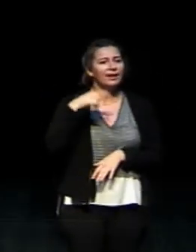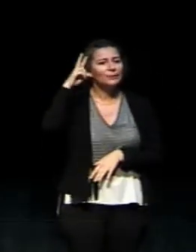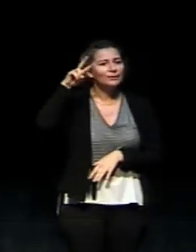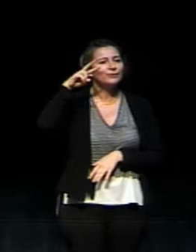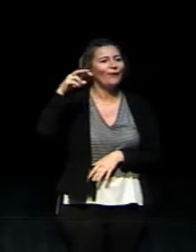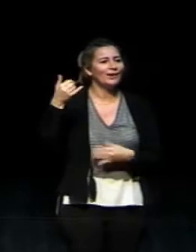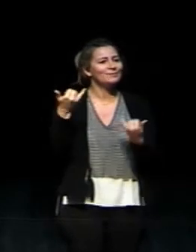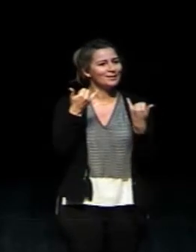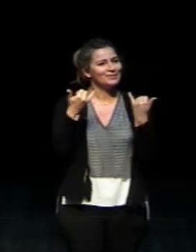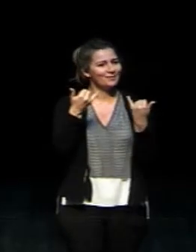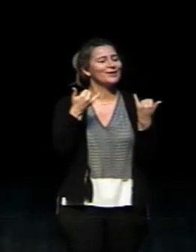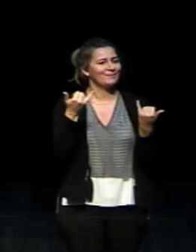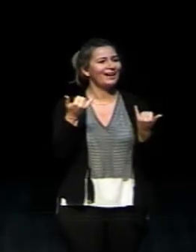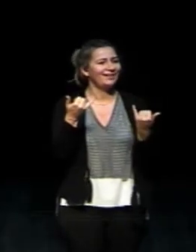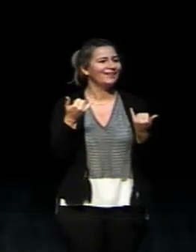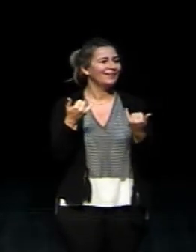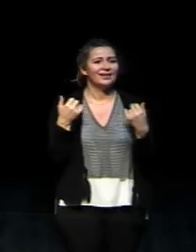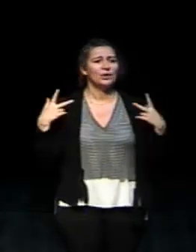no seu aluno. Então,